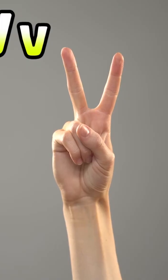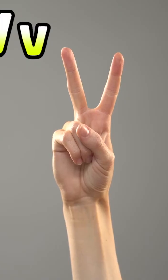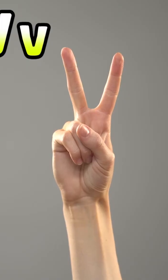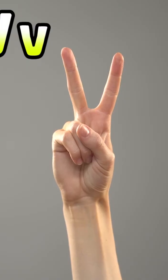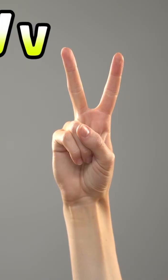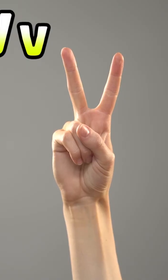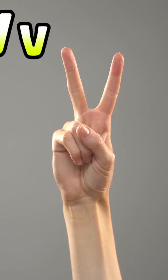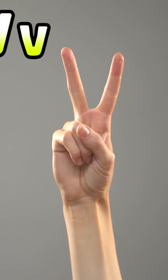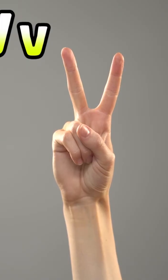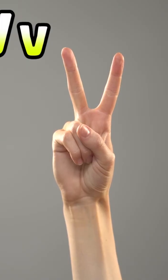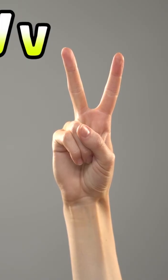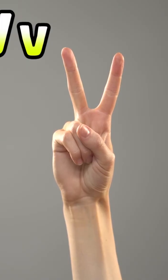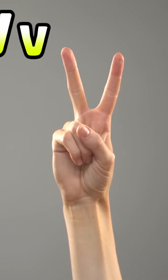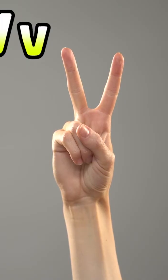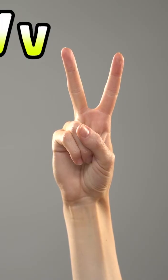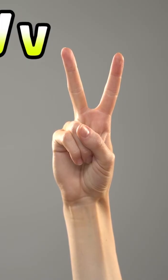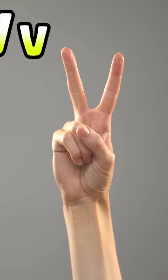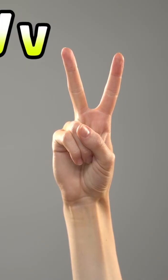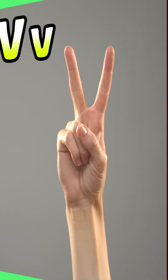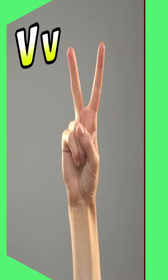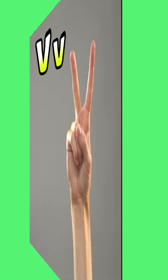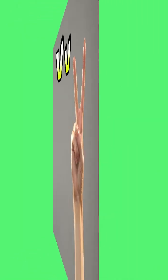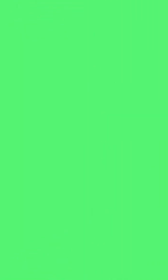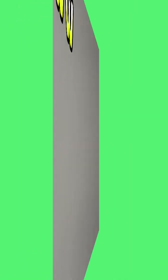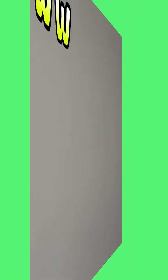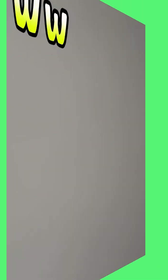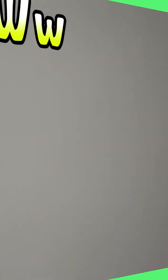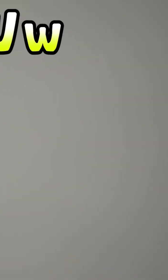小提琴